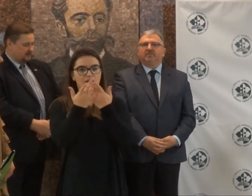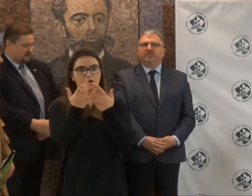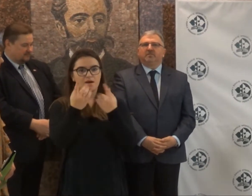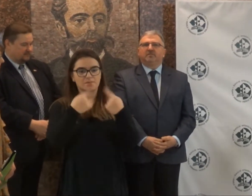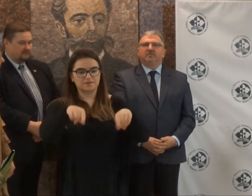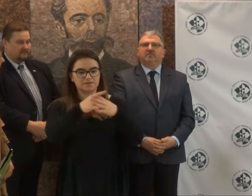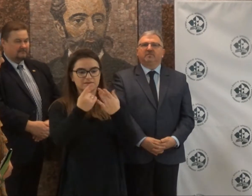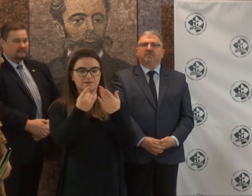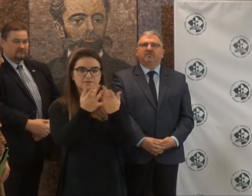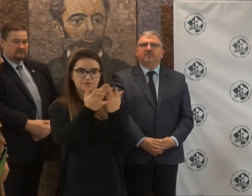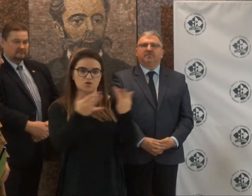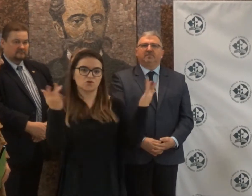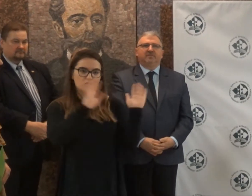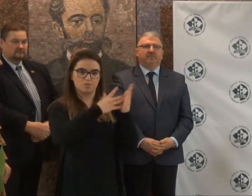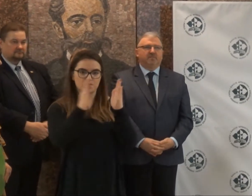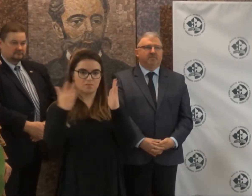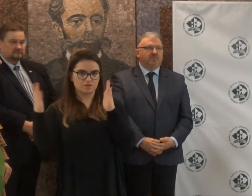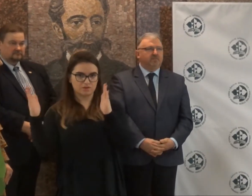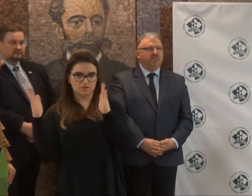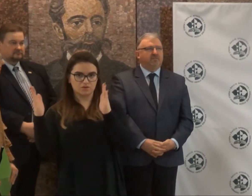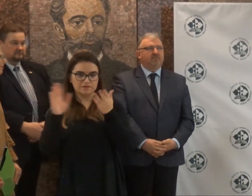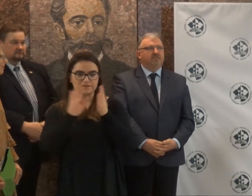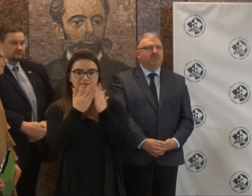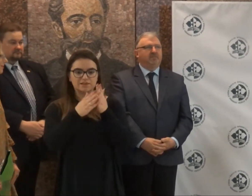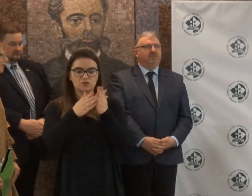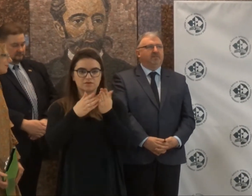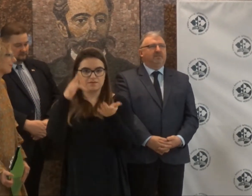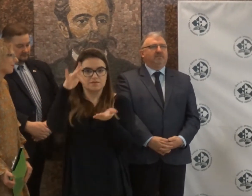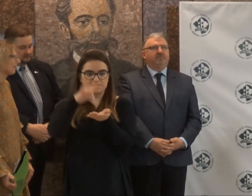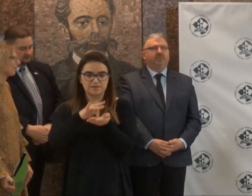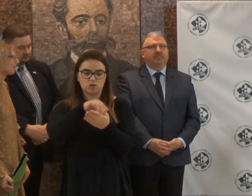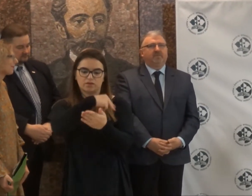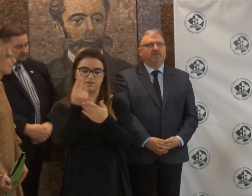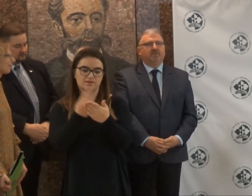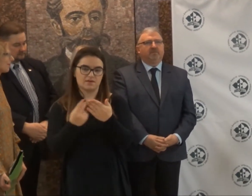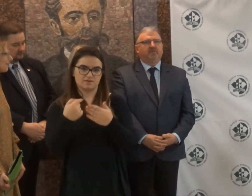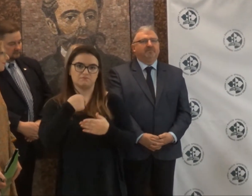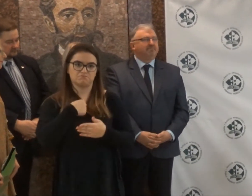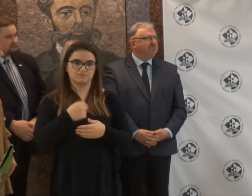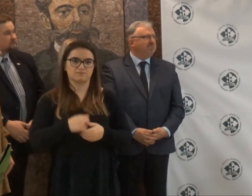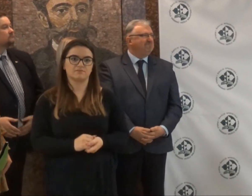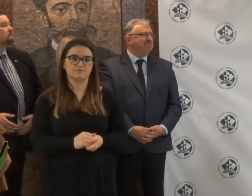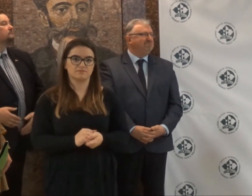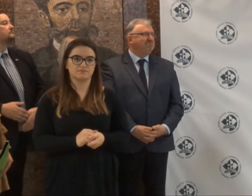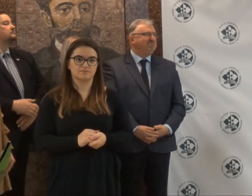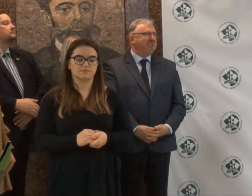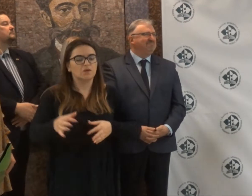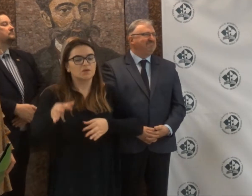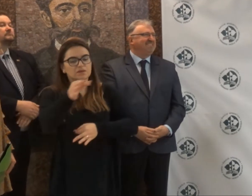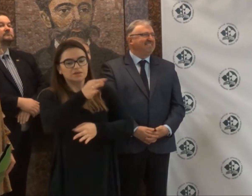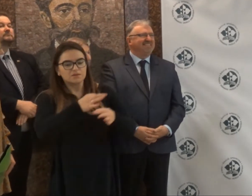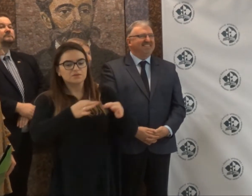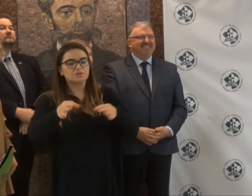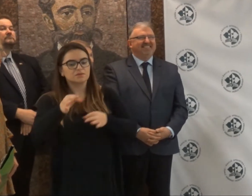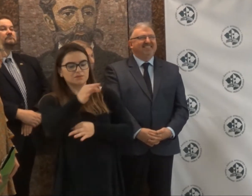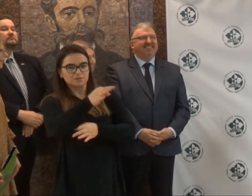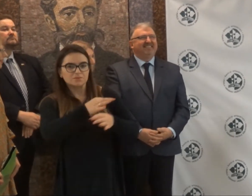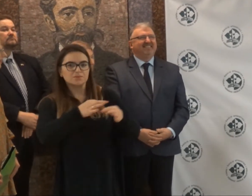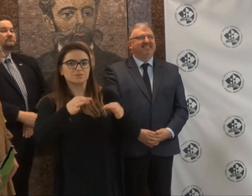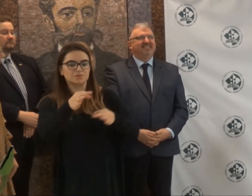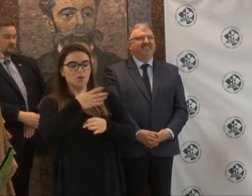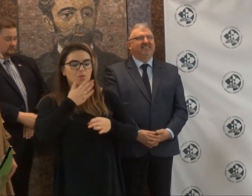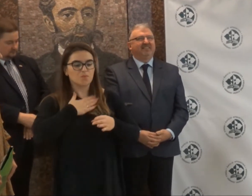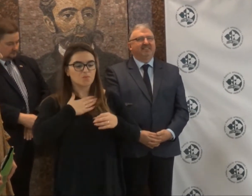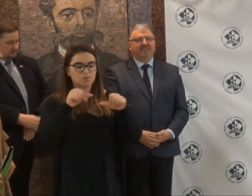apskrities Povilo Višinskio bibliotekos knygos grafikos centro dizainerė. Po ilgų diskusijų